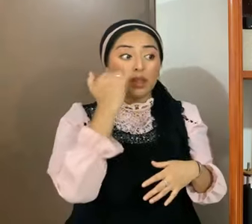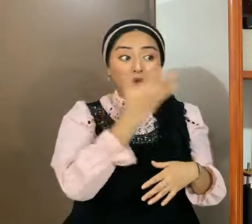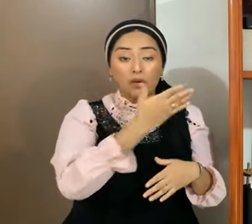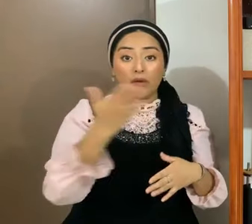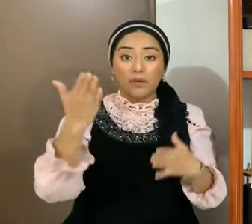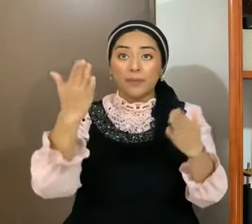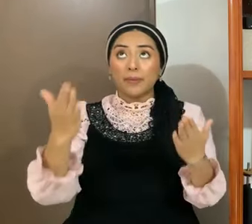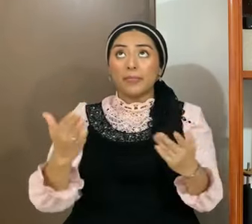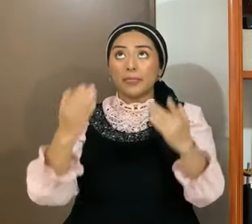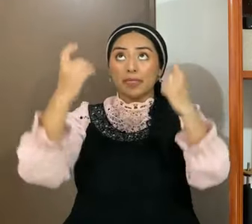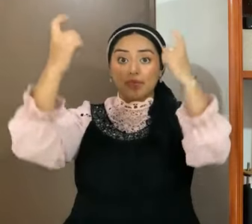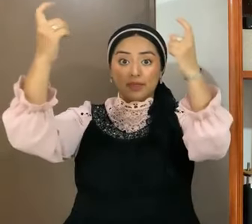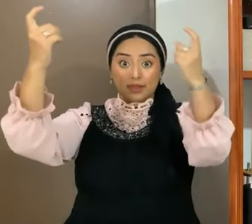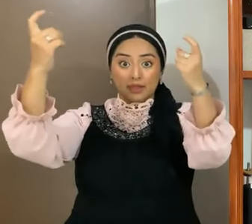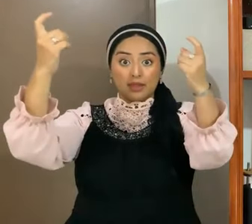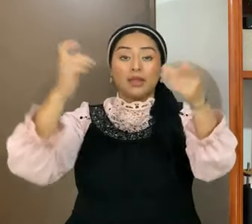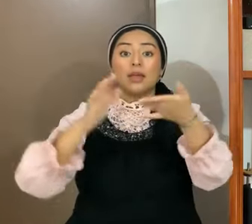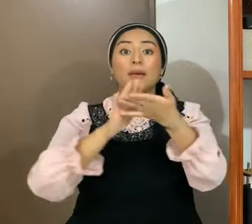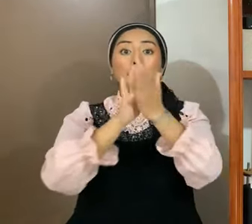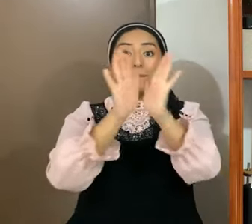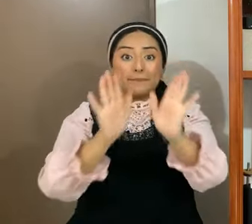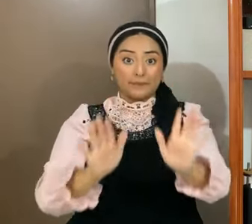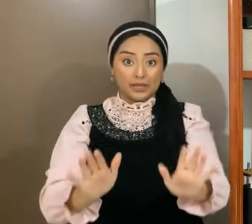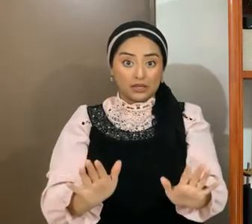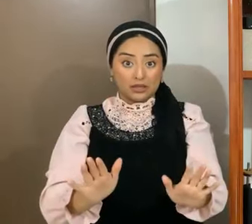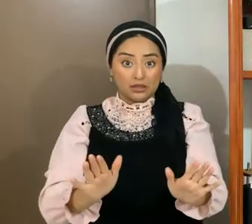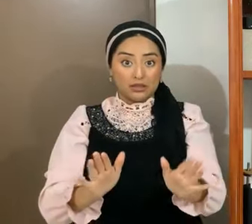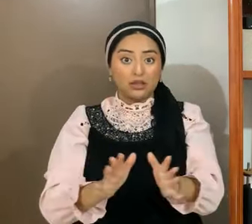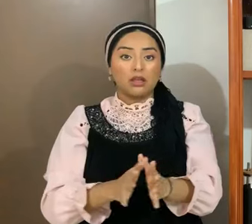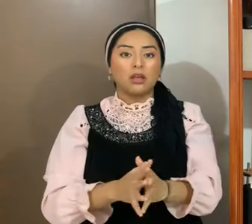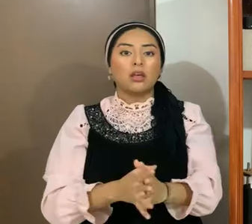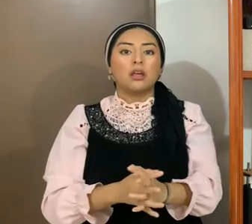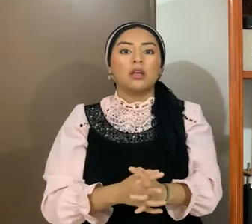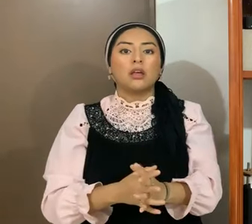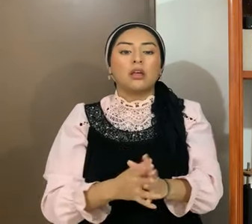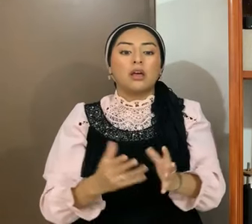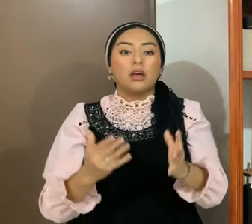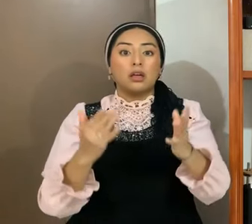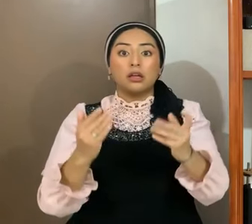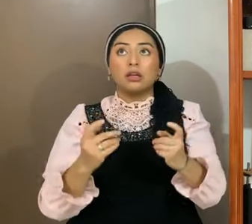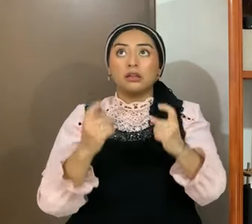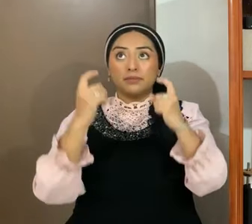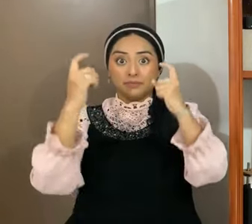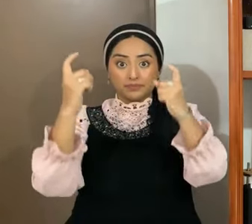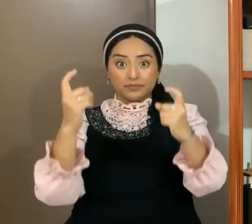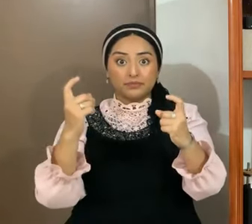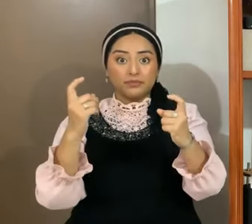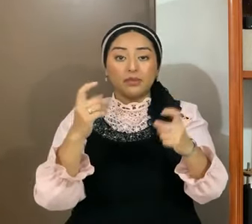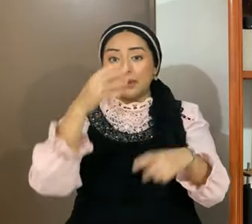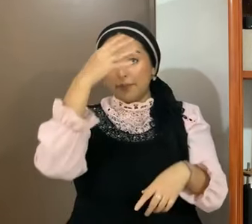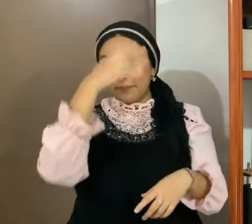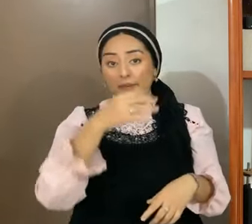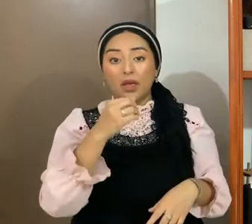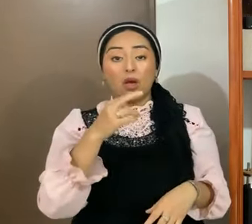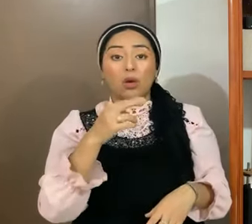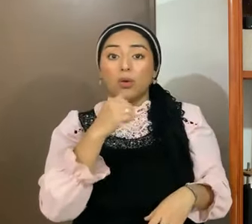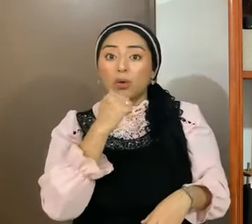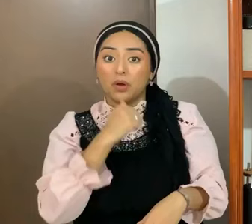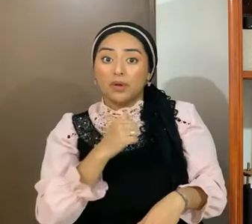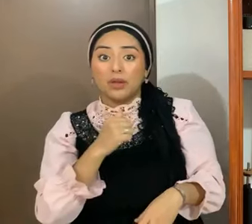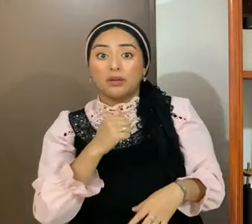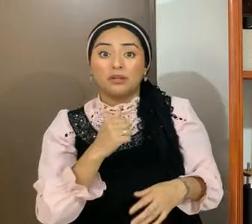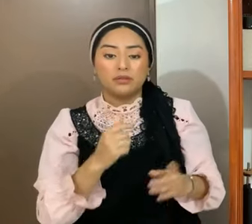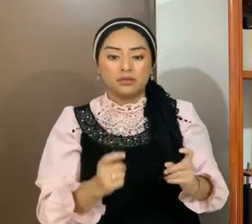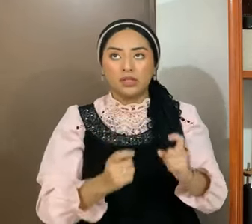ofrenda fuere de sacrificio de Shalom, Shelamim, si hubiere de ofrecerla de ganado vacuno, sea macho o hembra, sin defecto